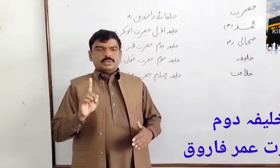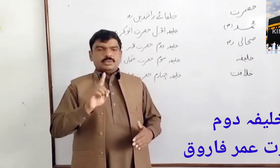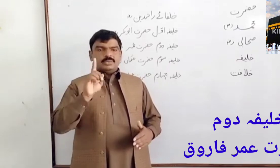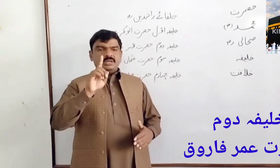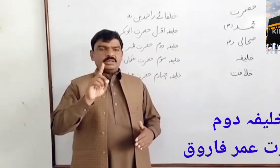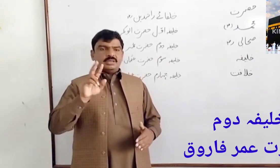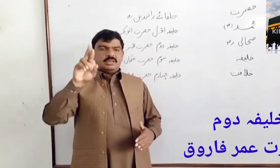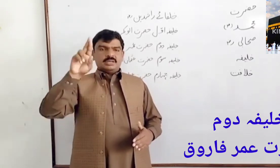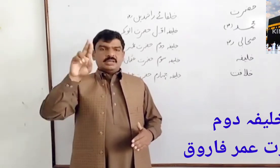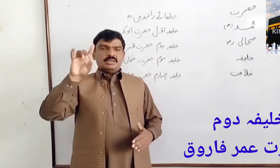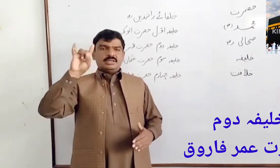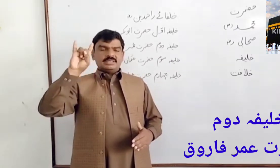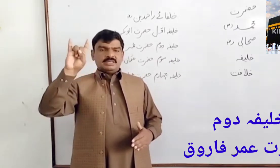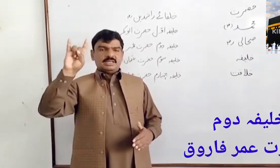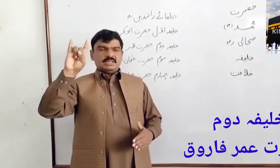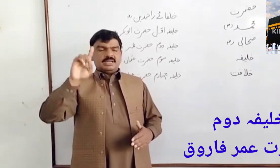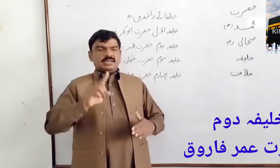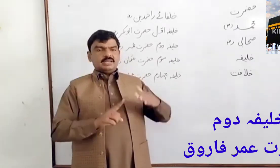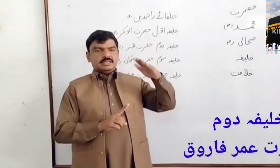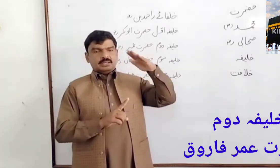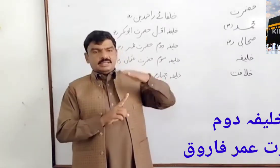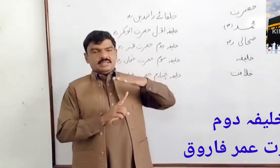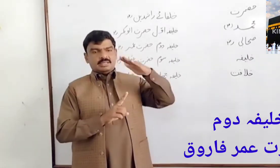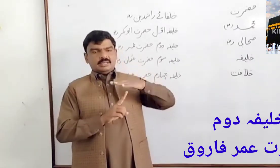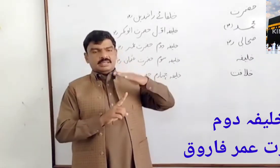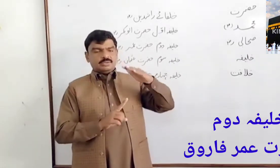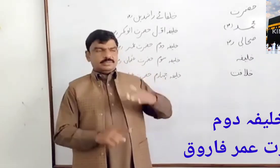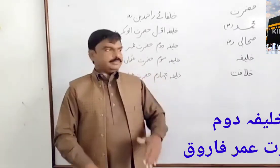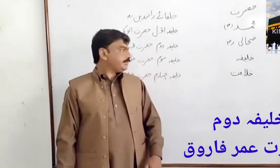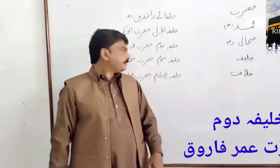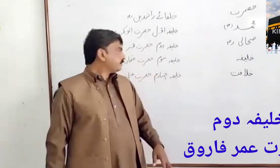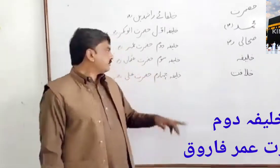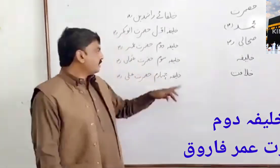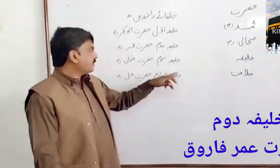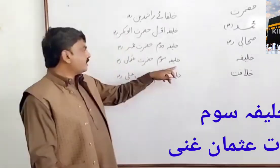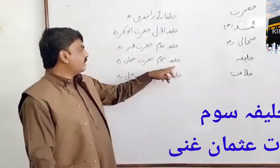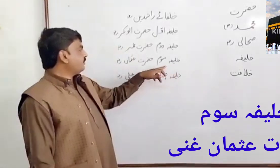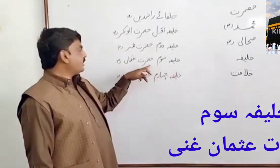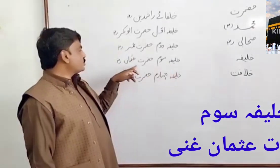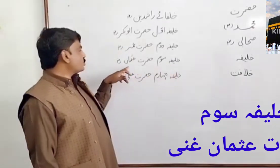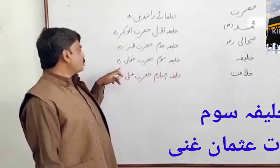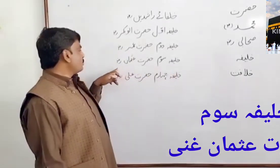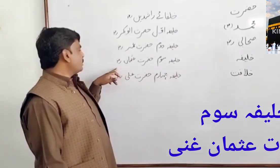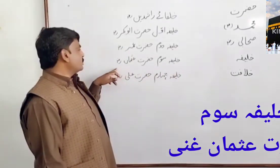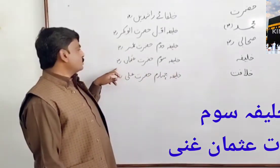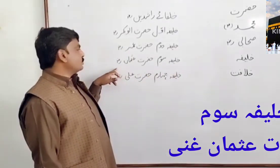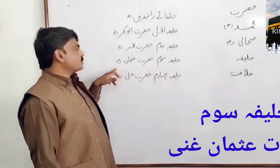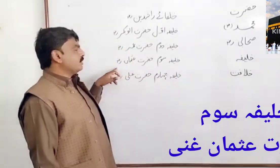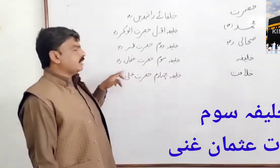हजरत उमर रज़ी अल्लाह ताला अन्हु। खलीफा सोम हजरत